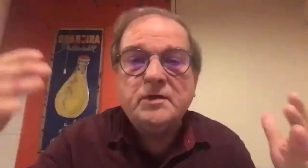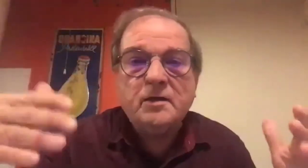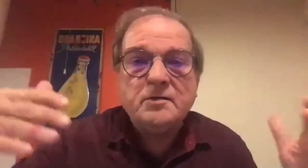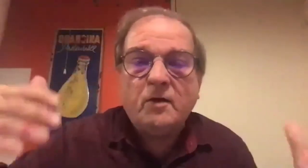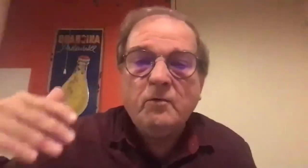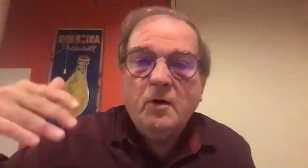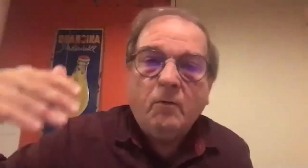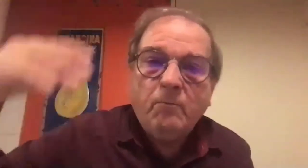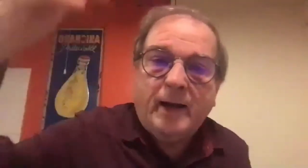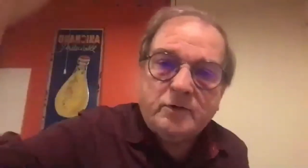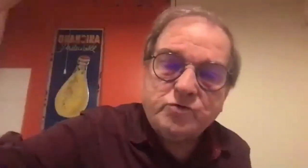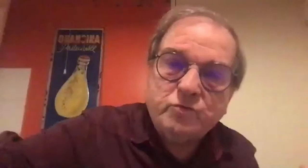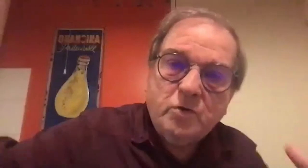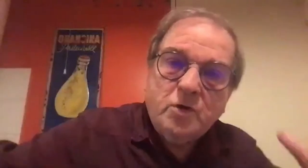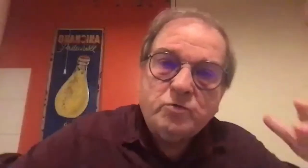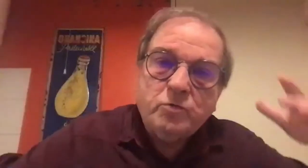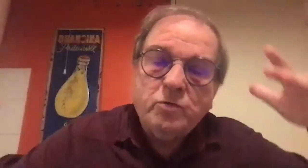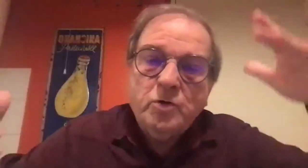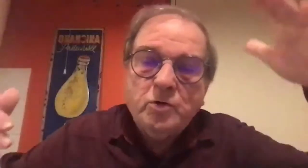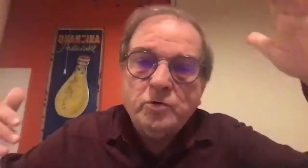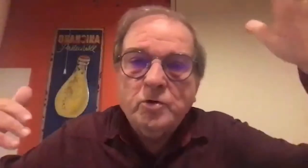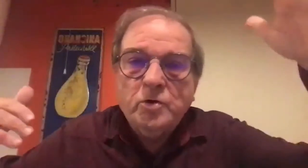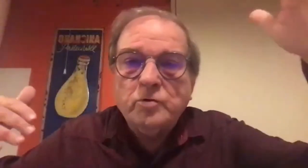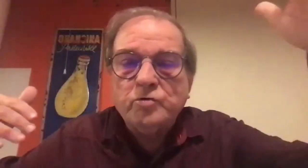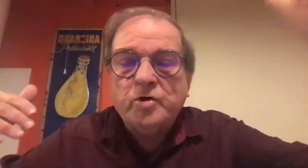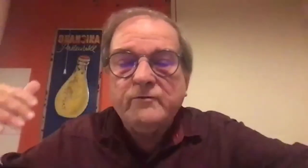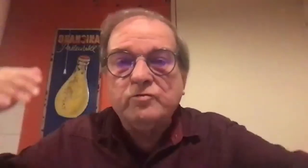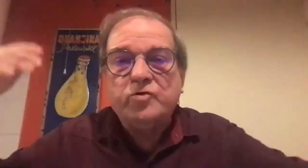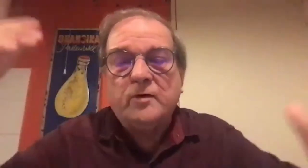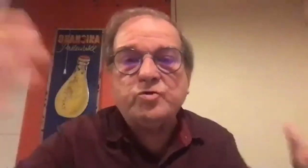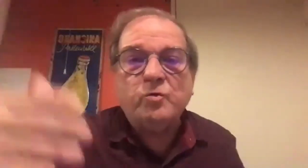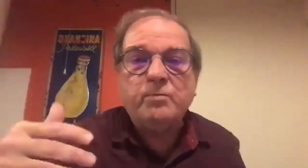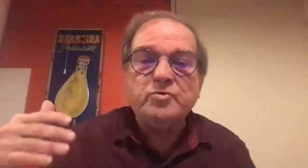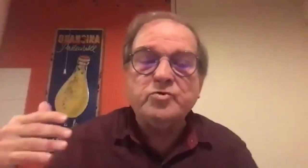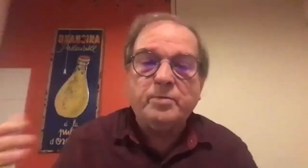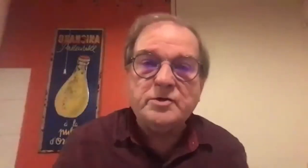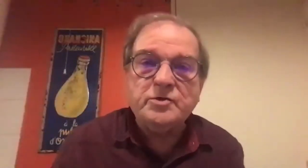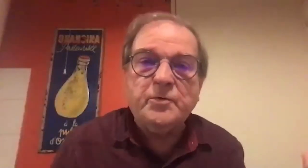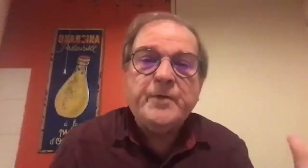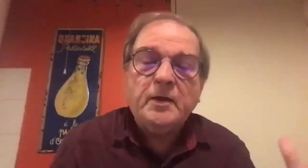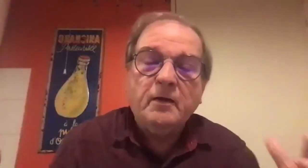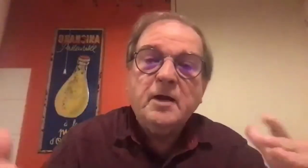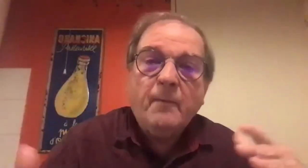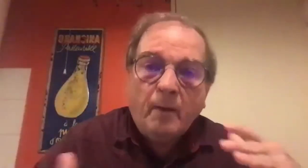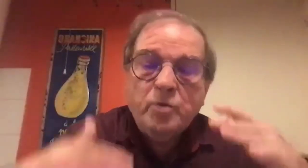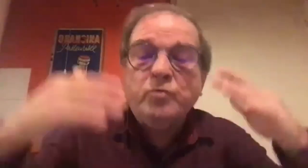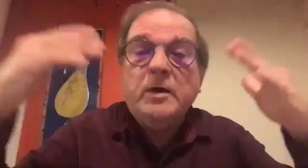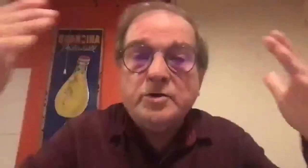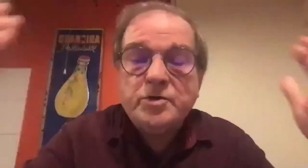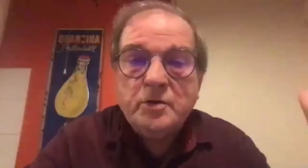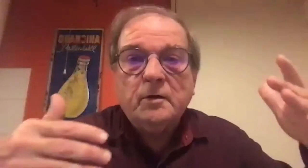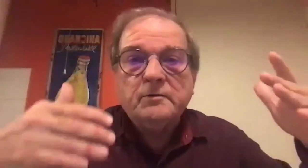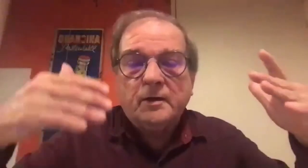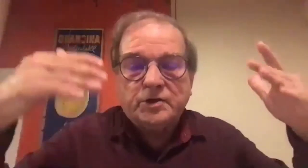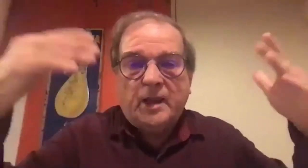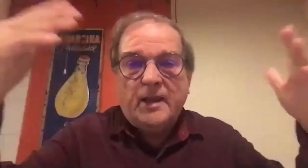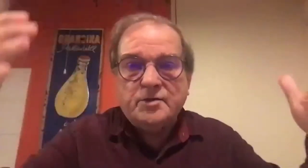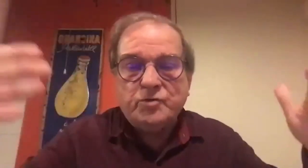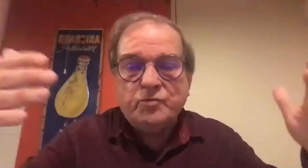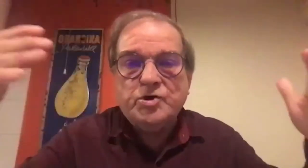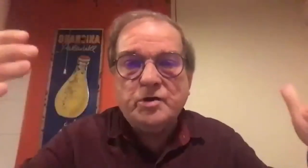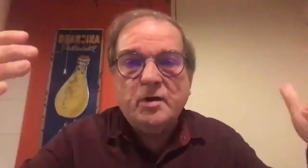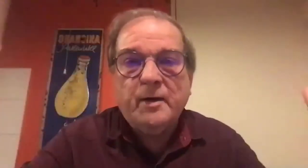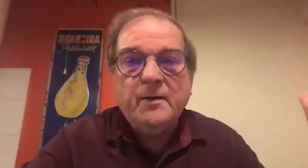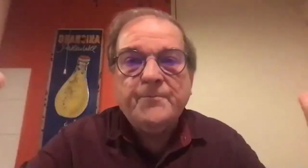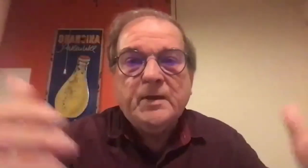comunistas dissidentes eram um braço dos revolucionários cubanos no Brasil, muito antes das